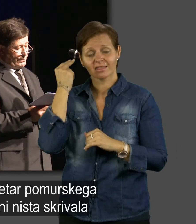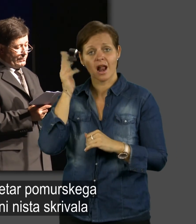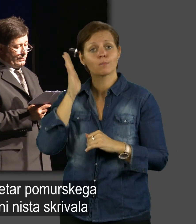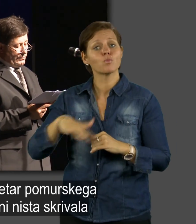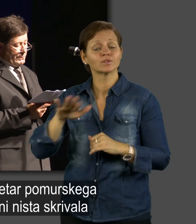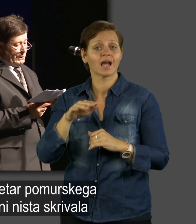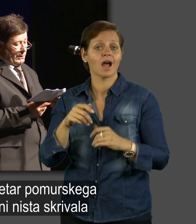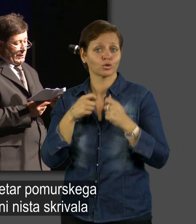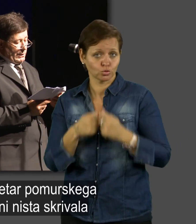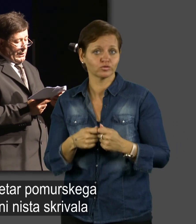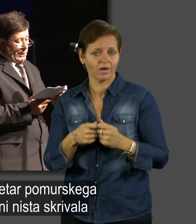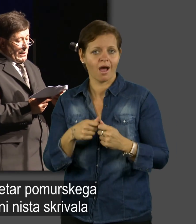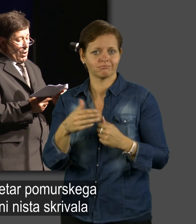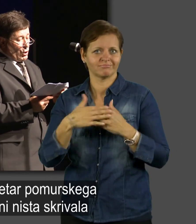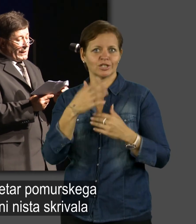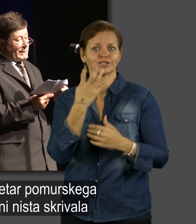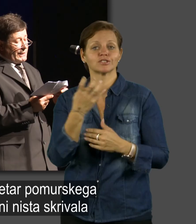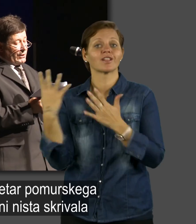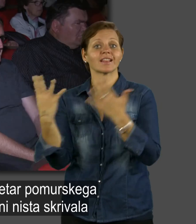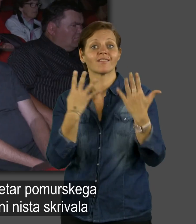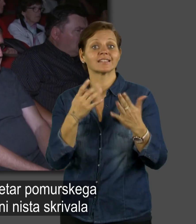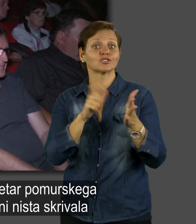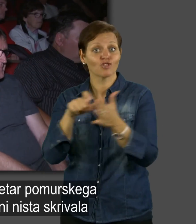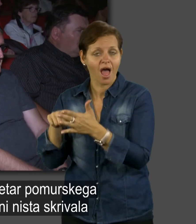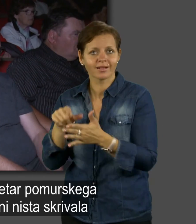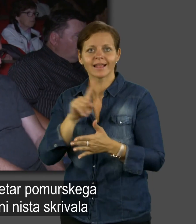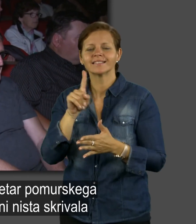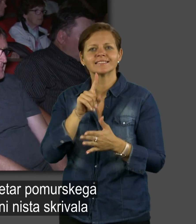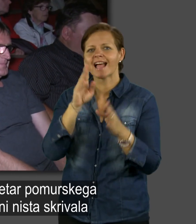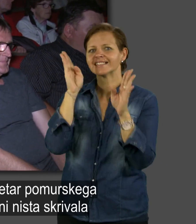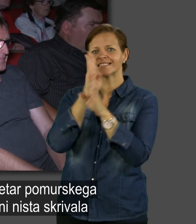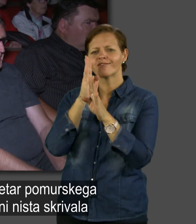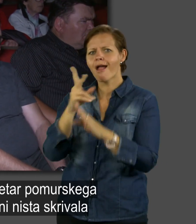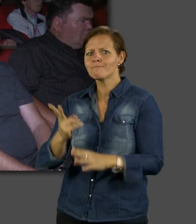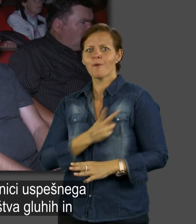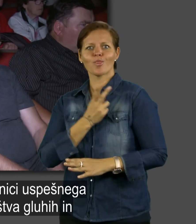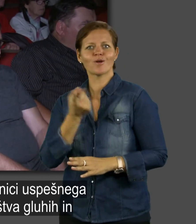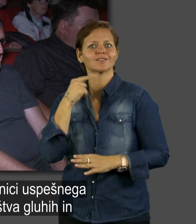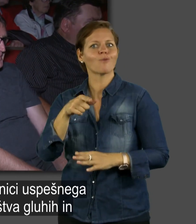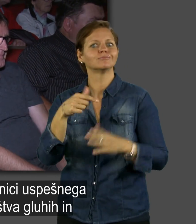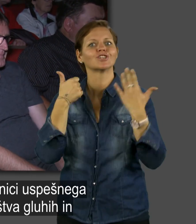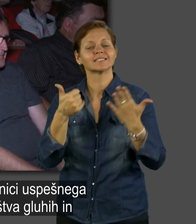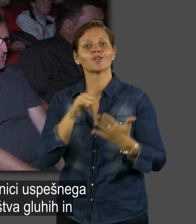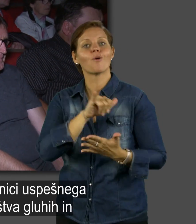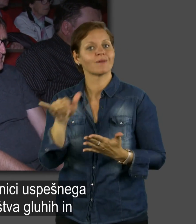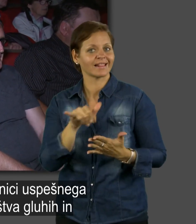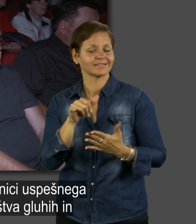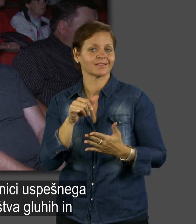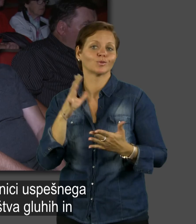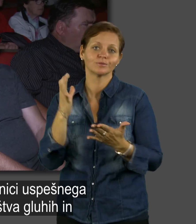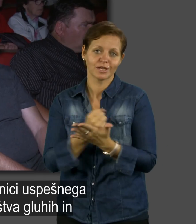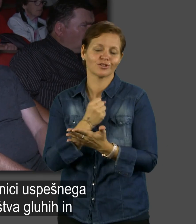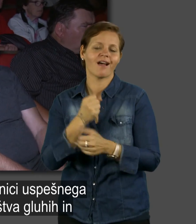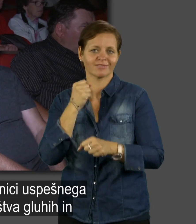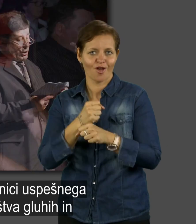Predsednik in sekretar Pomurskega društva s 499 člani nista skrivala ponosa ob